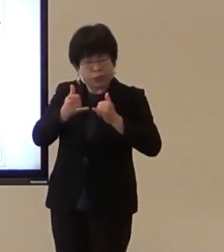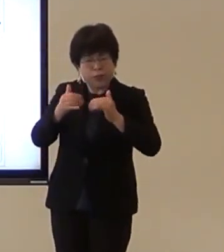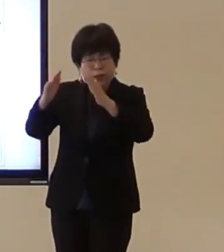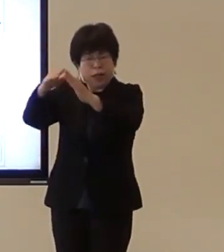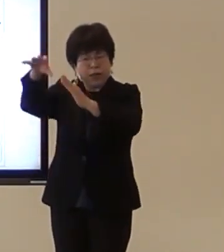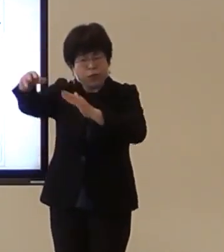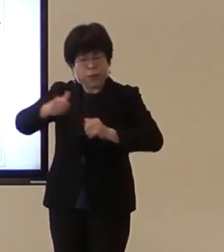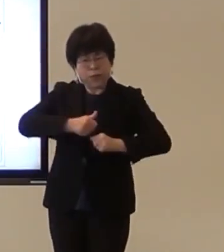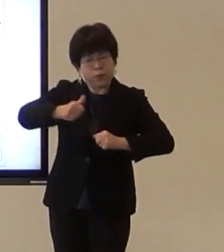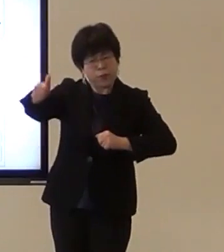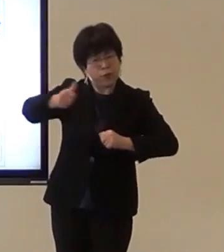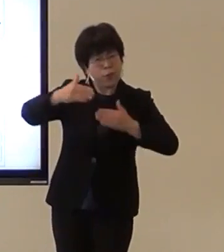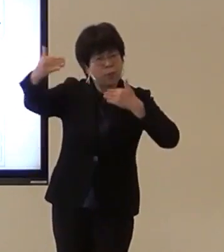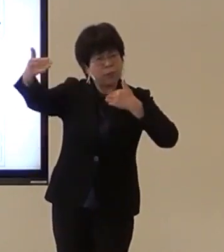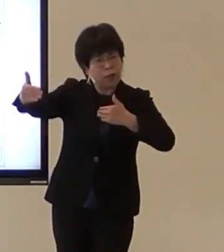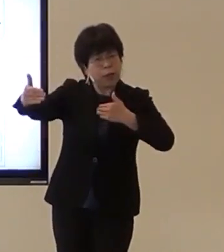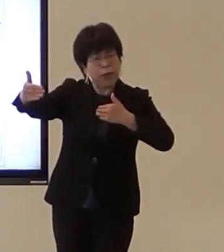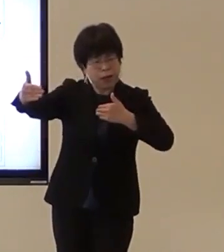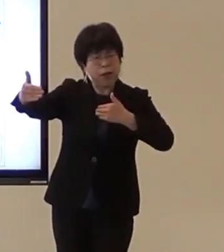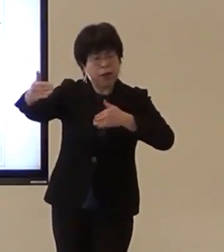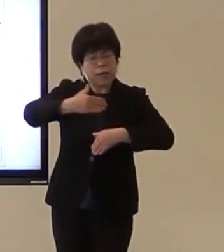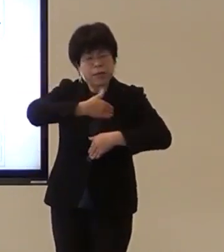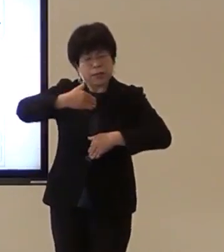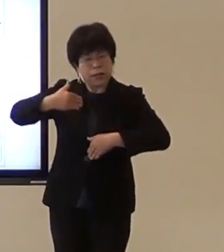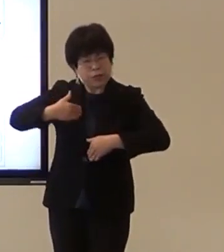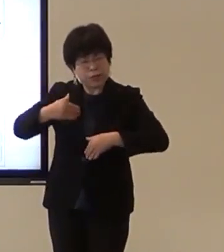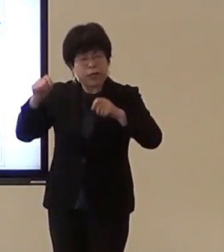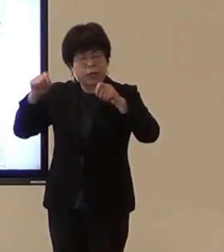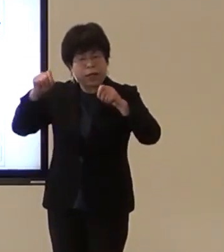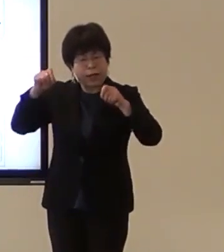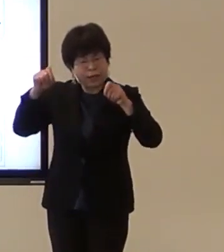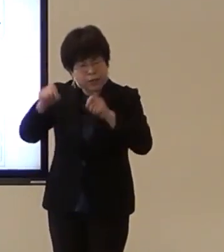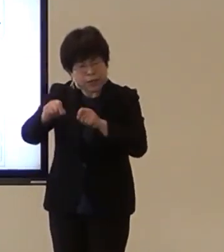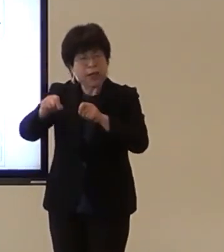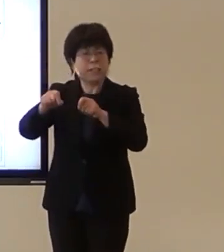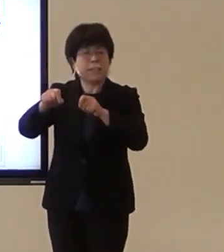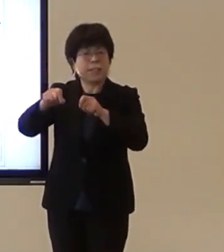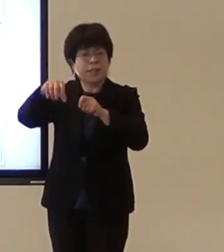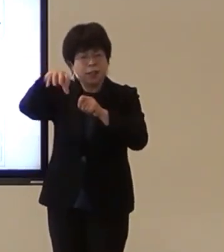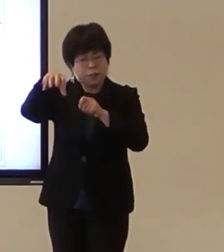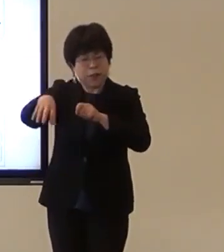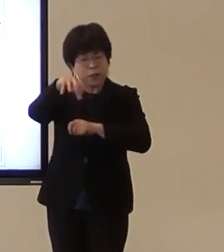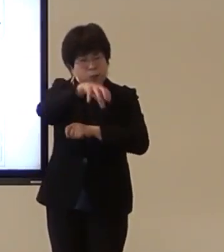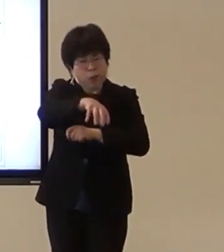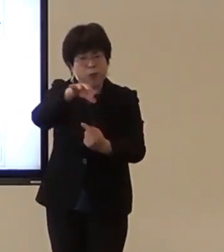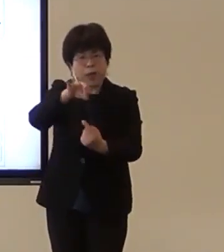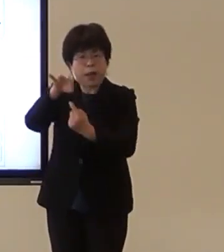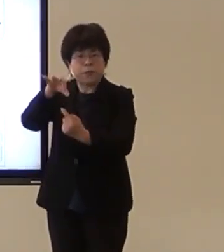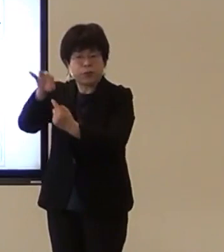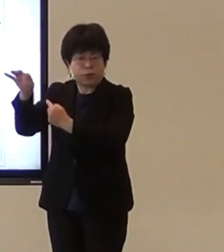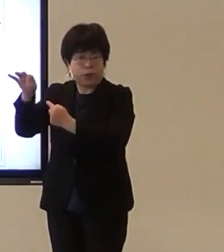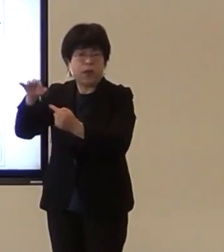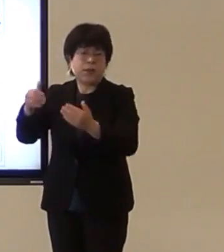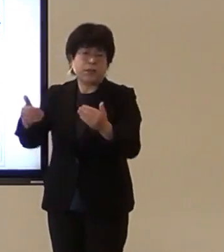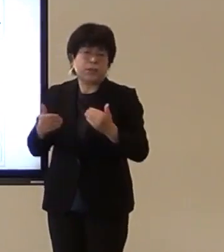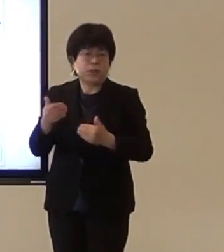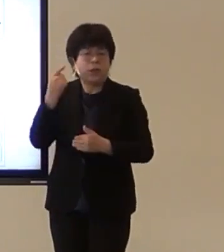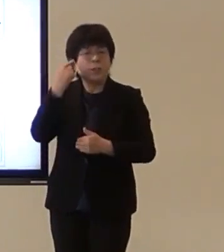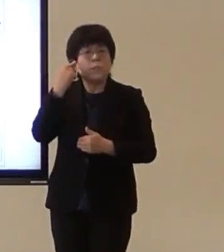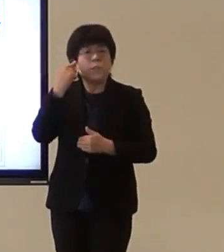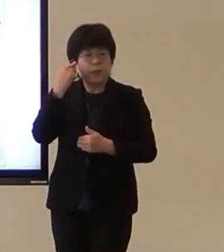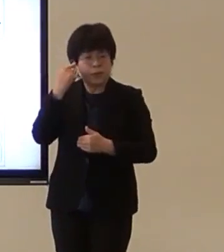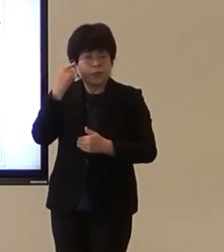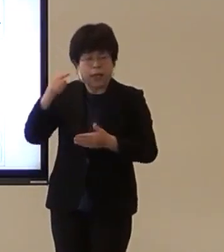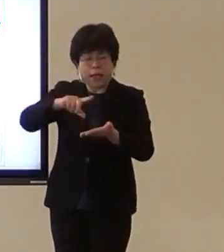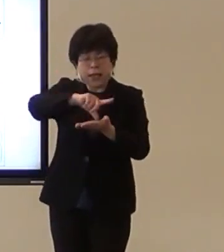ますと、できる限り身近な施設を使用することも必要ではないかと考えておりますことから、各地